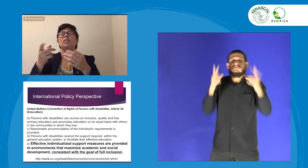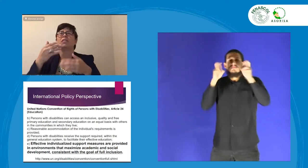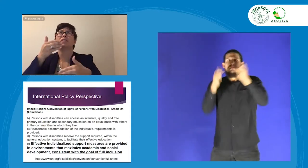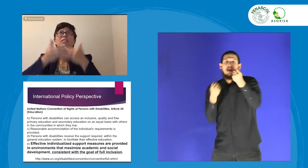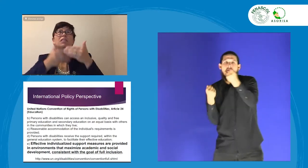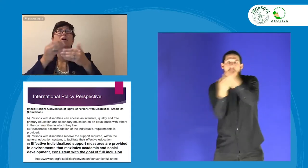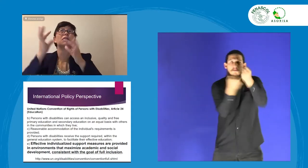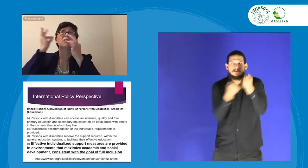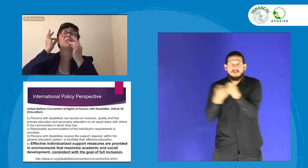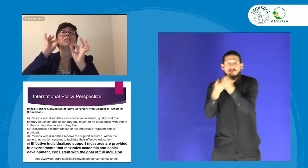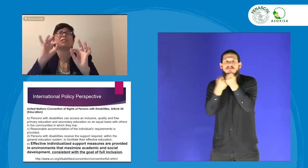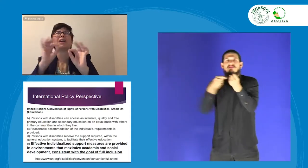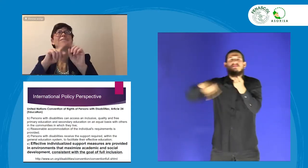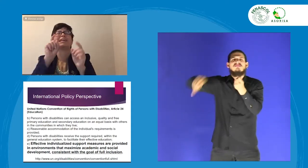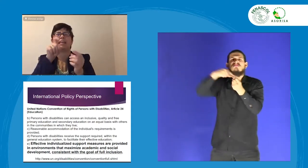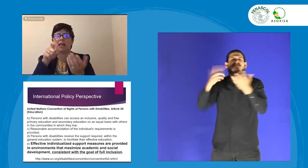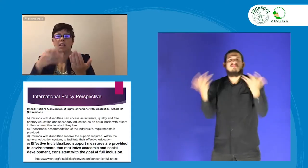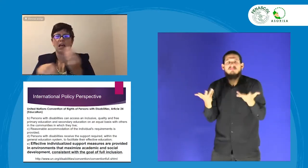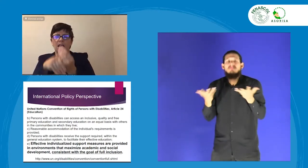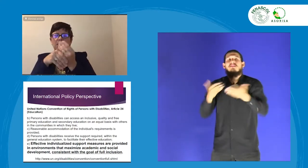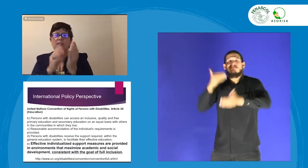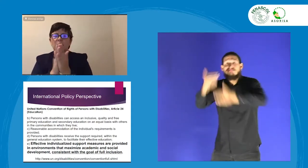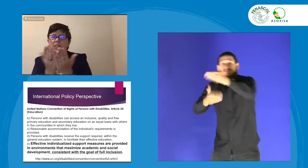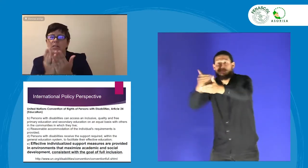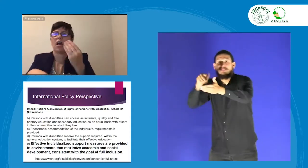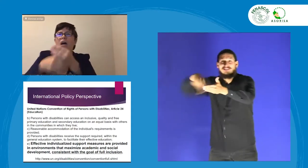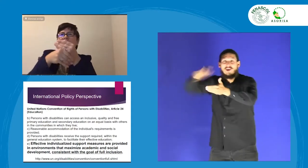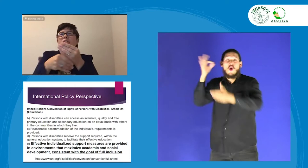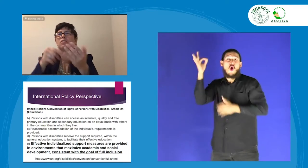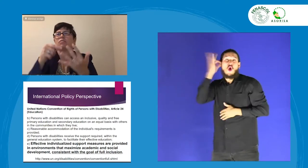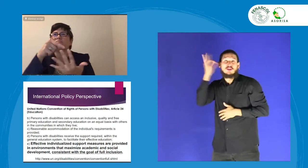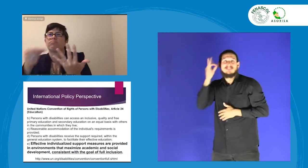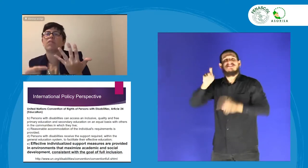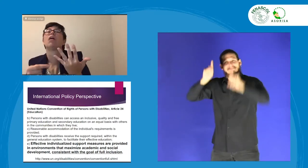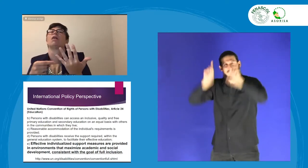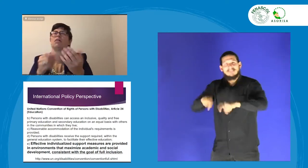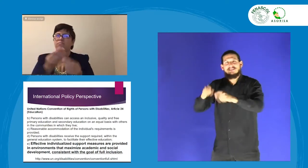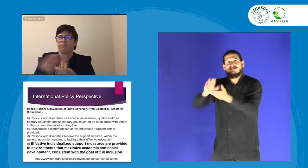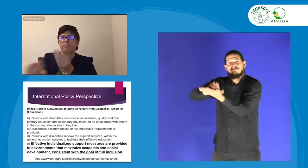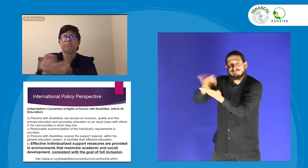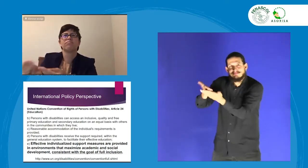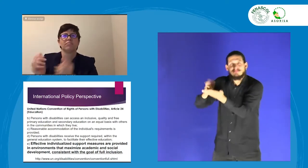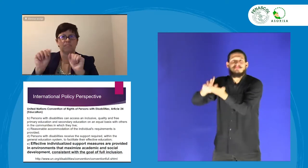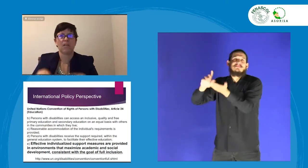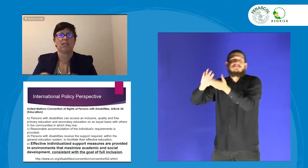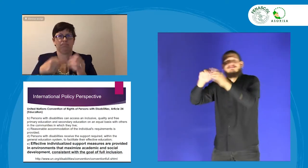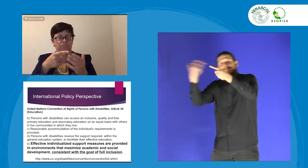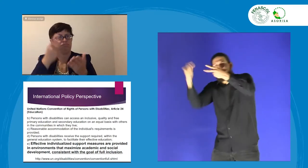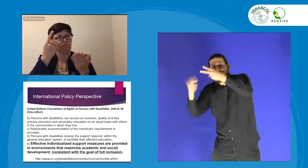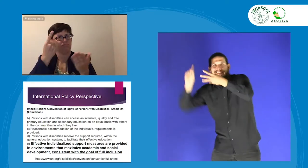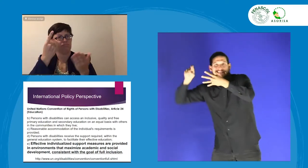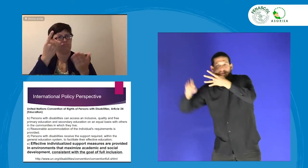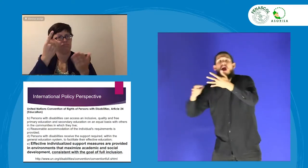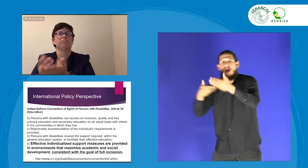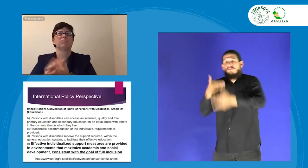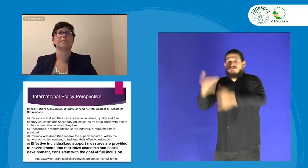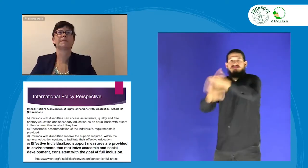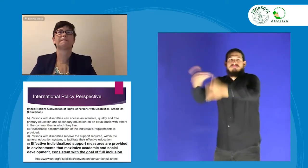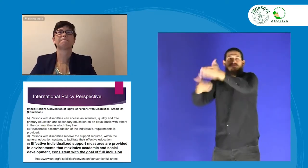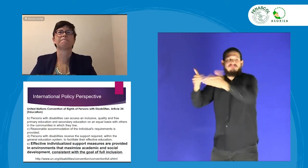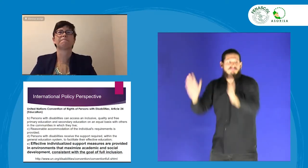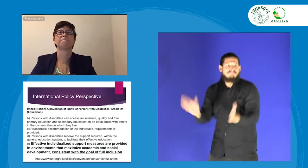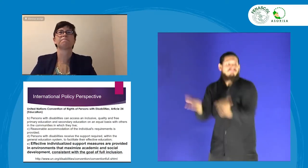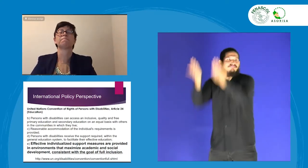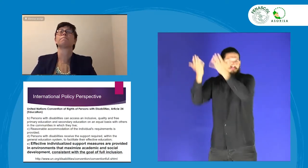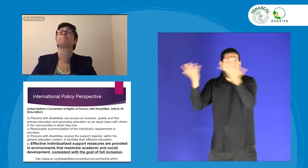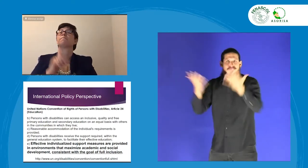de la persona, en este caso la persona sorda. No solamente tecnología, sino materiales de apoyo, materiales de clase